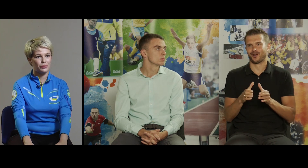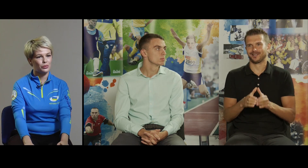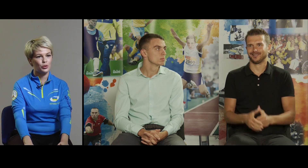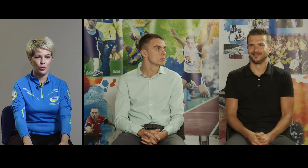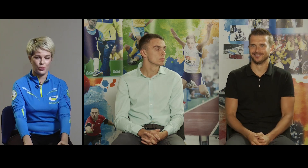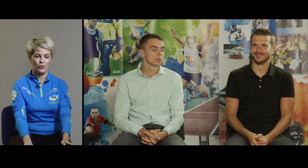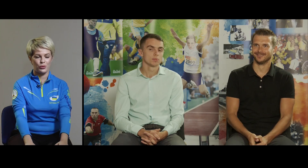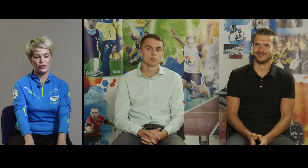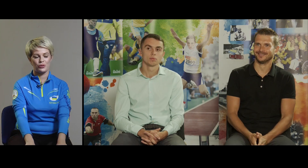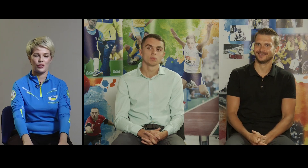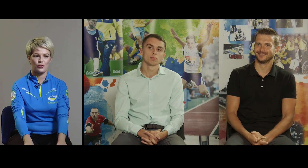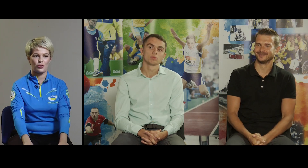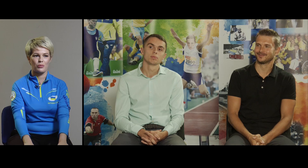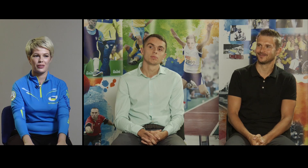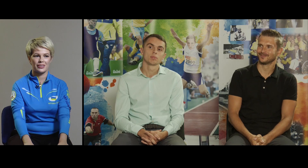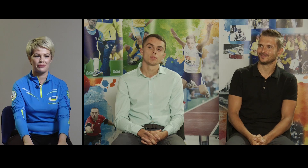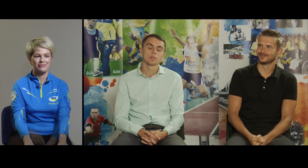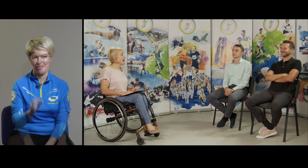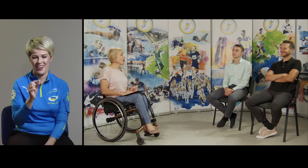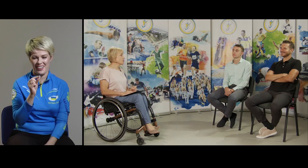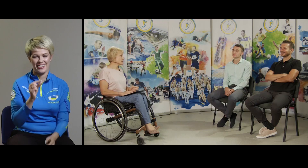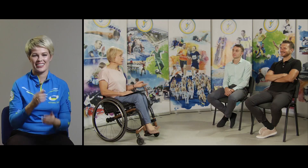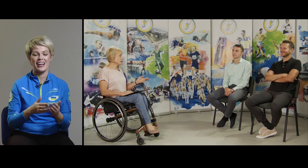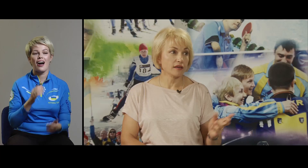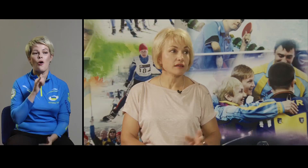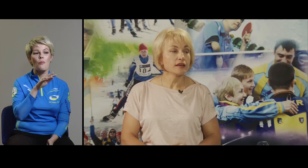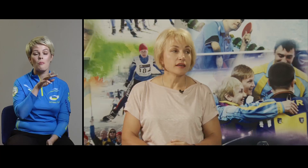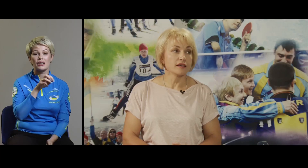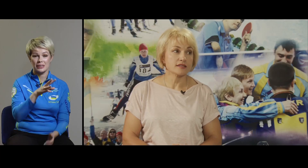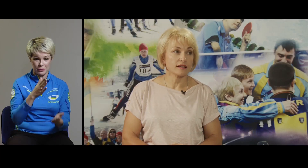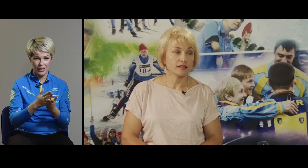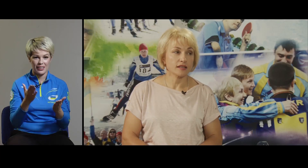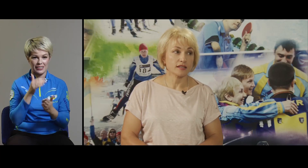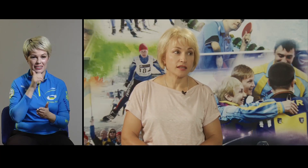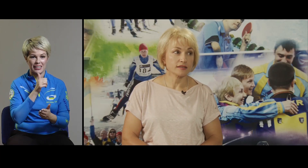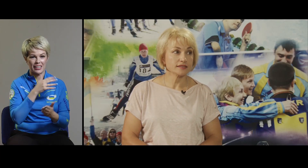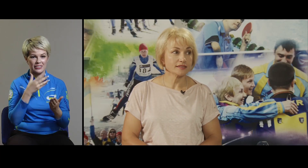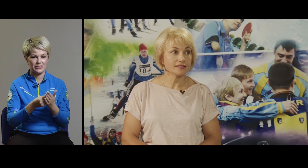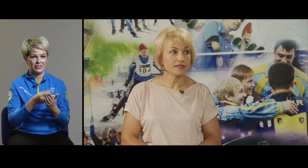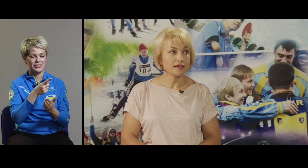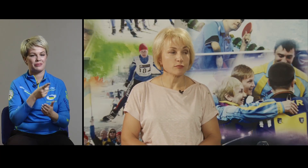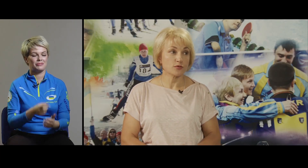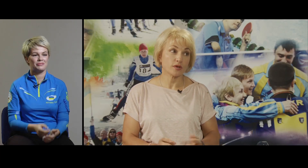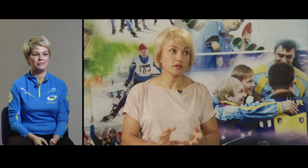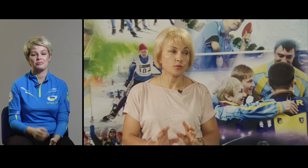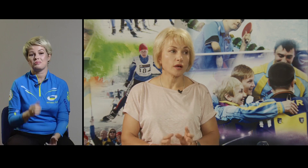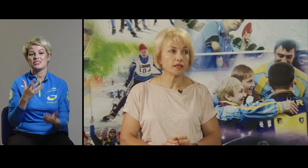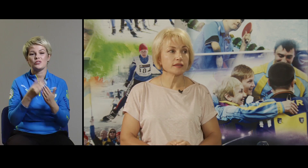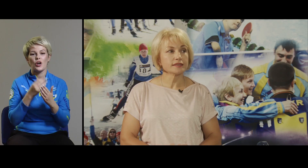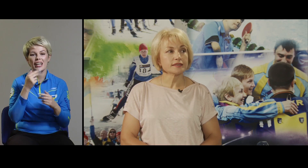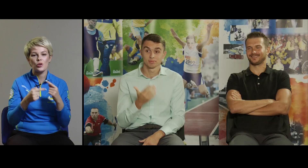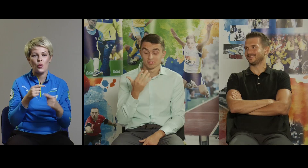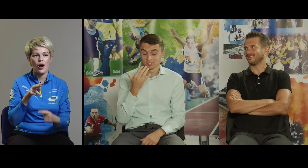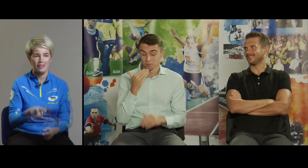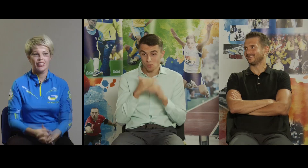дуже добре входять до нашої команди. А у Максима є якісь секретики такі? Або свої